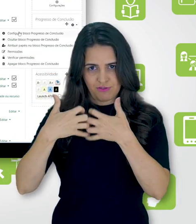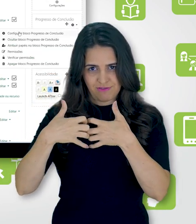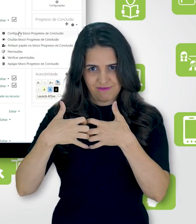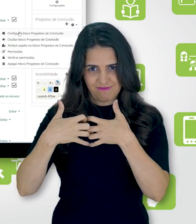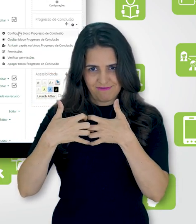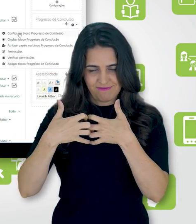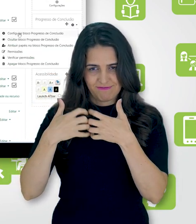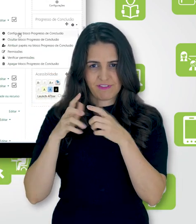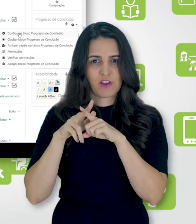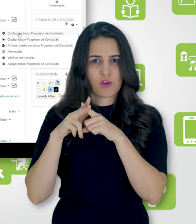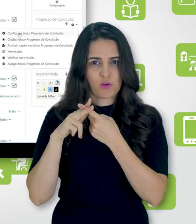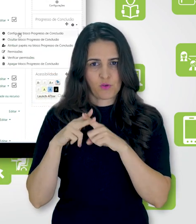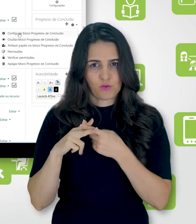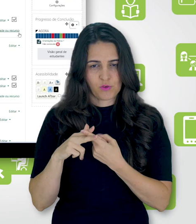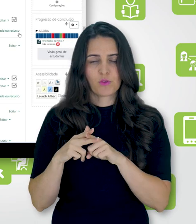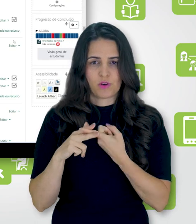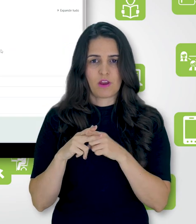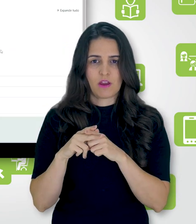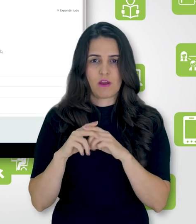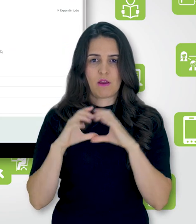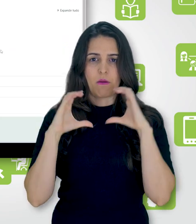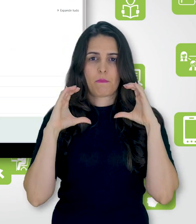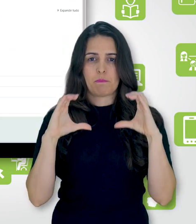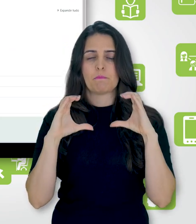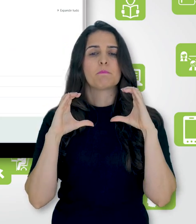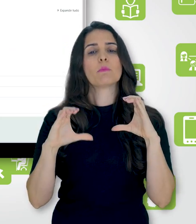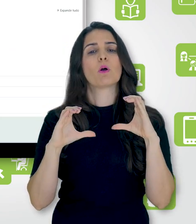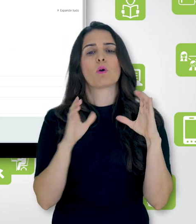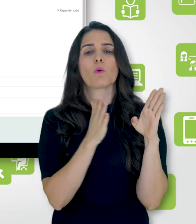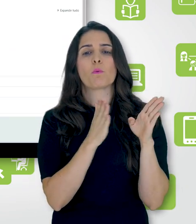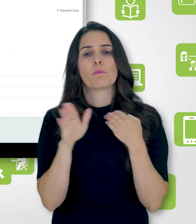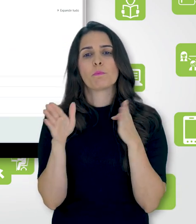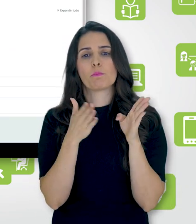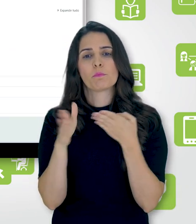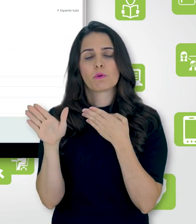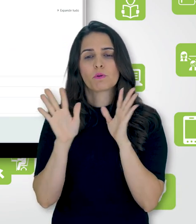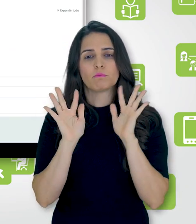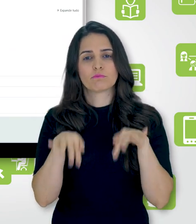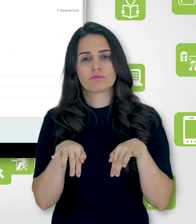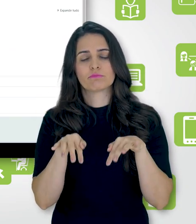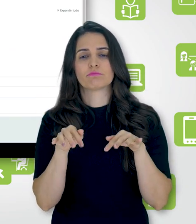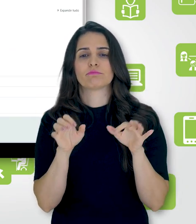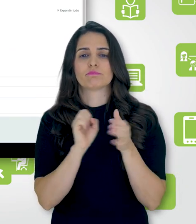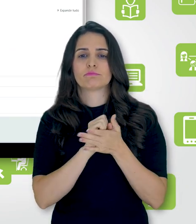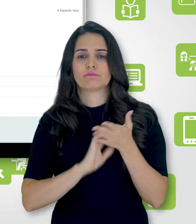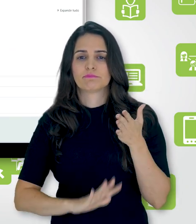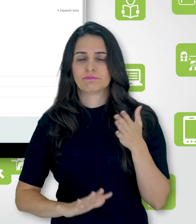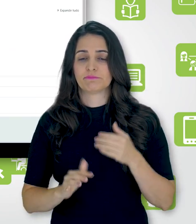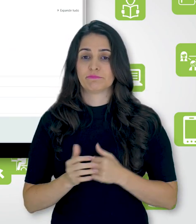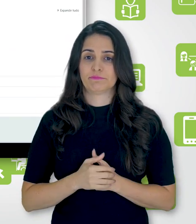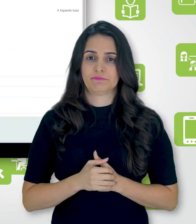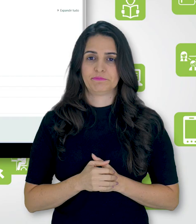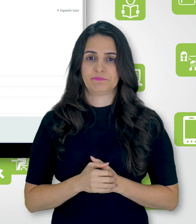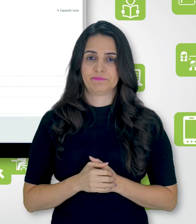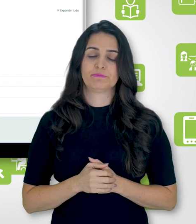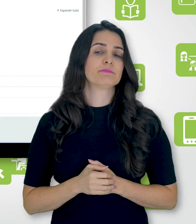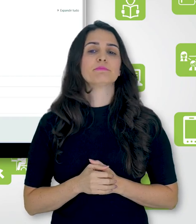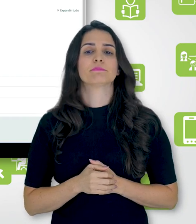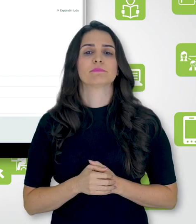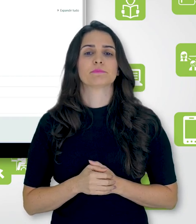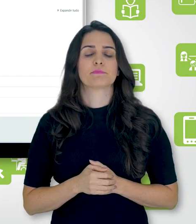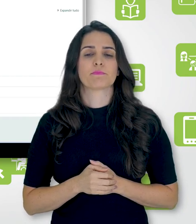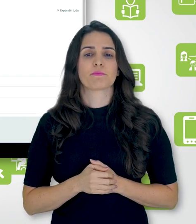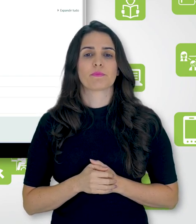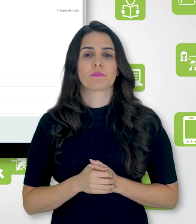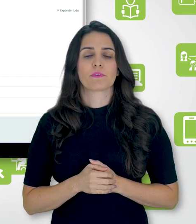vou configurar o bloco progresso de conclusão. Então, vamos lá. A primeira configuração que eu tenho é como eu quero